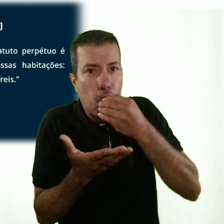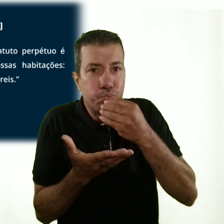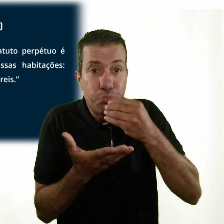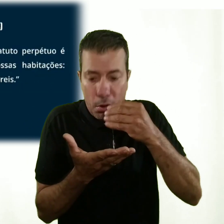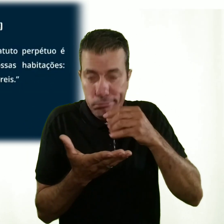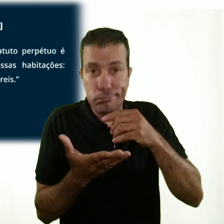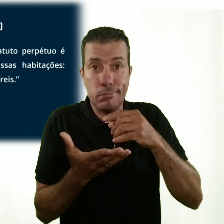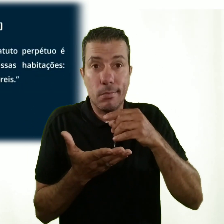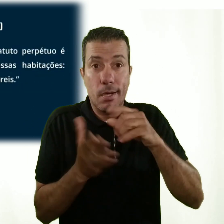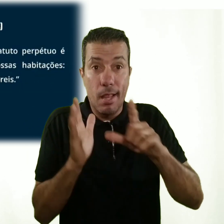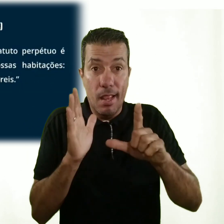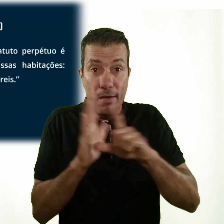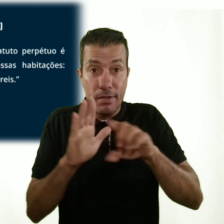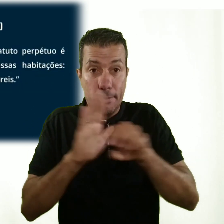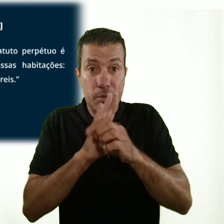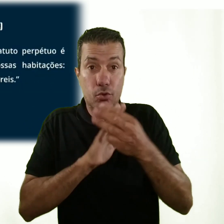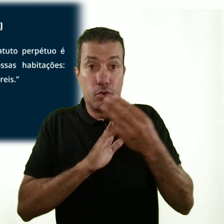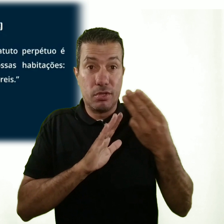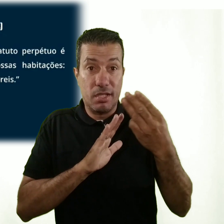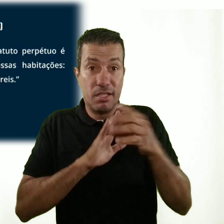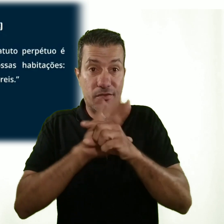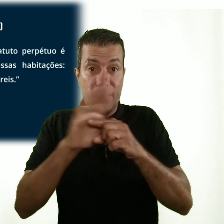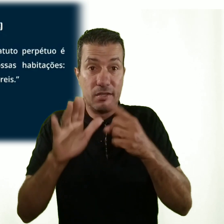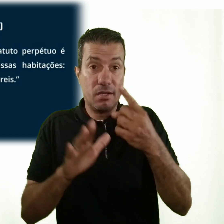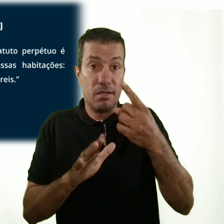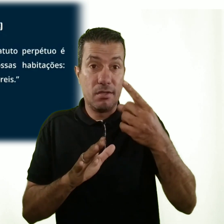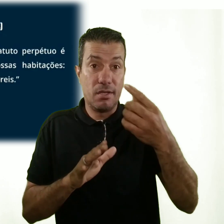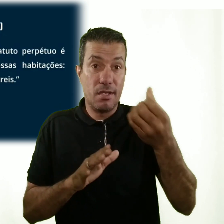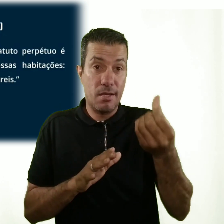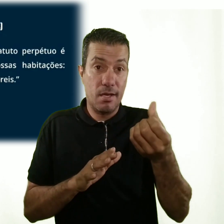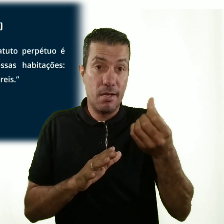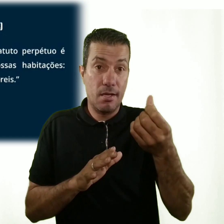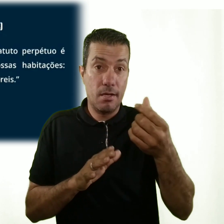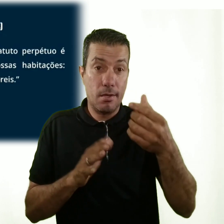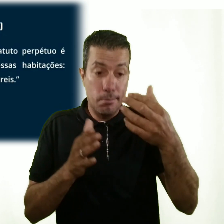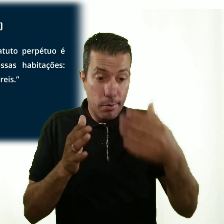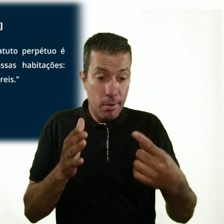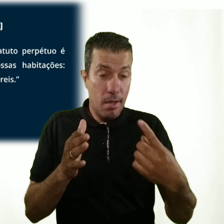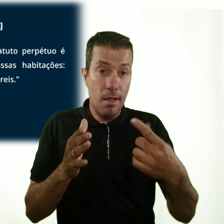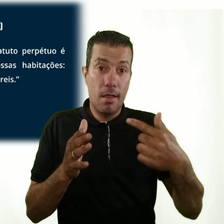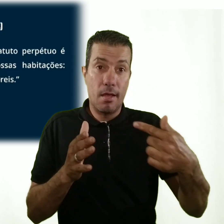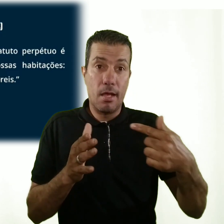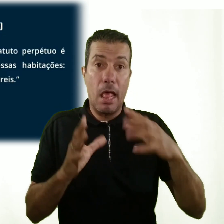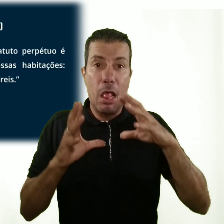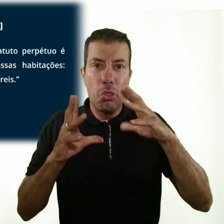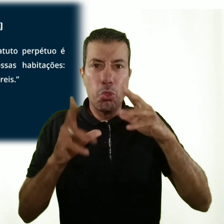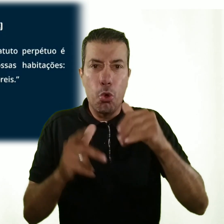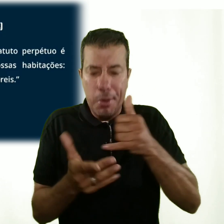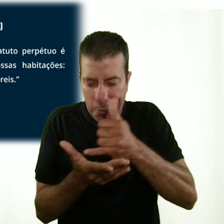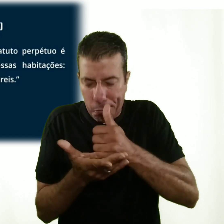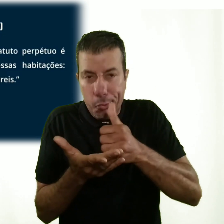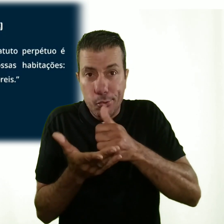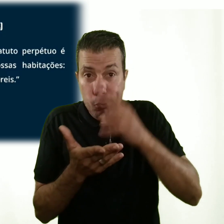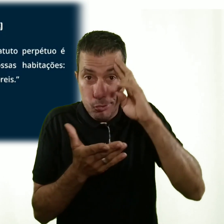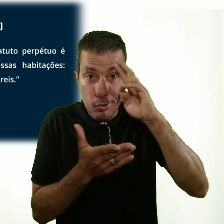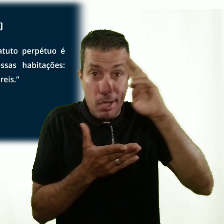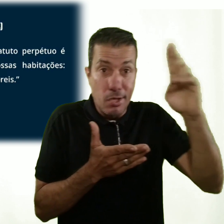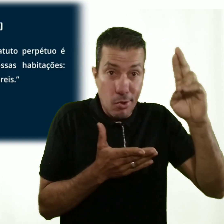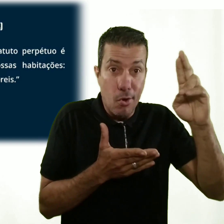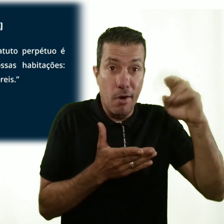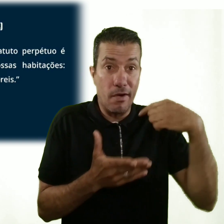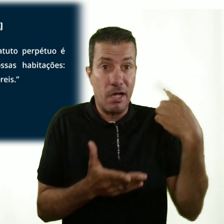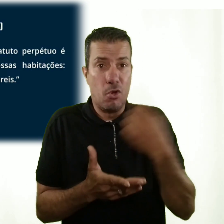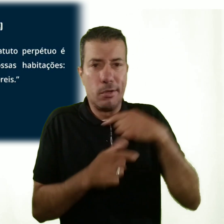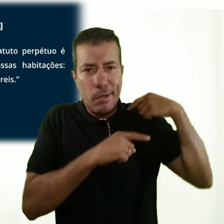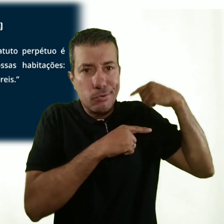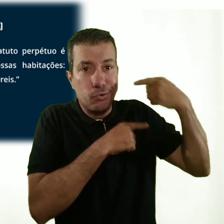Levítico capítulo 3, versos 16 e 17. Toda a gordura será do Senhor. Estatuto perpétuo é pelas vossas gerações,